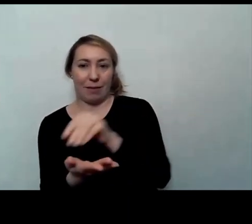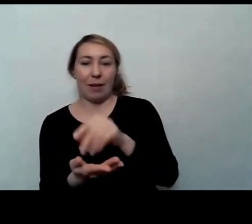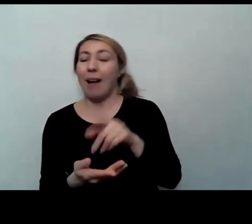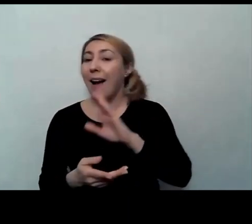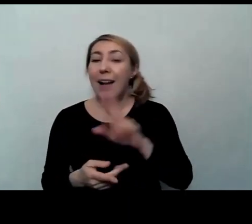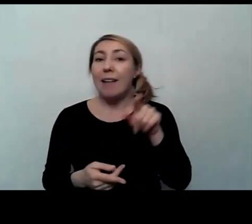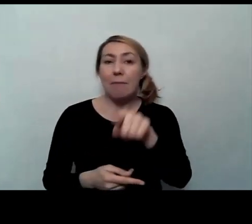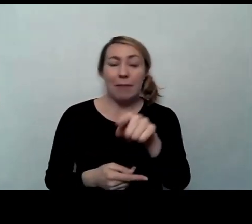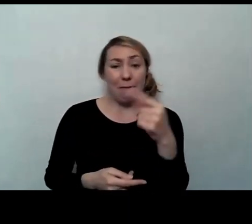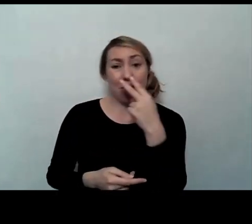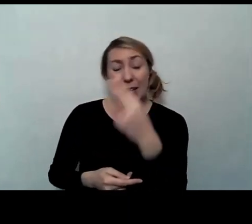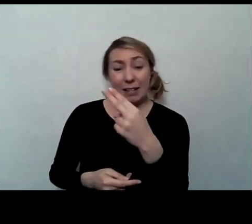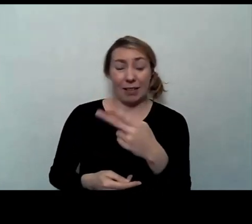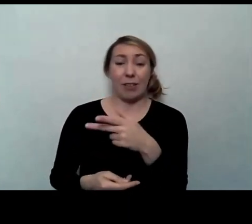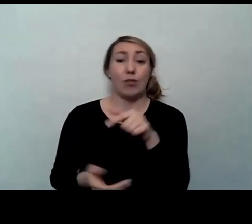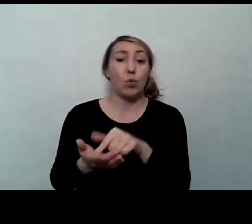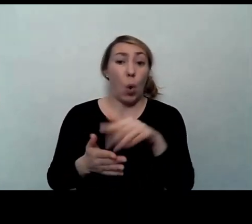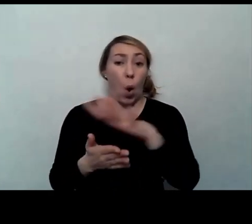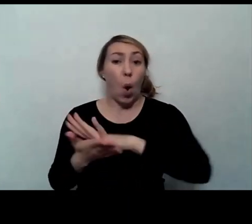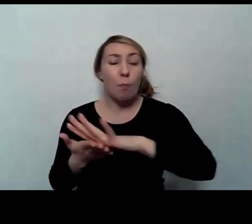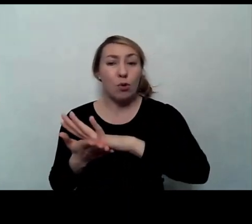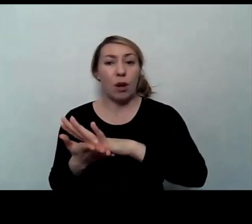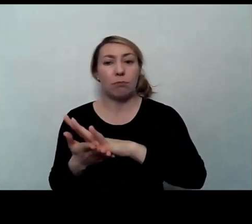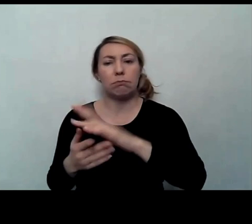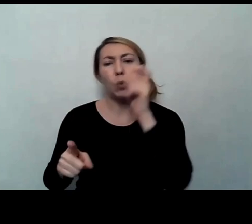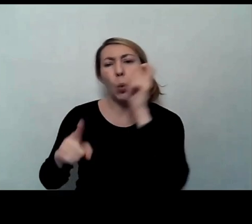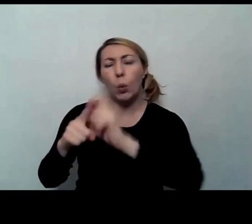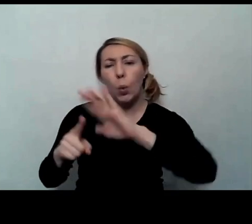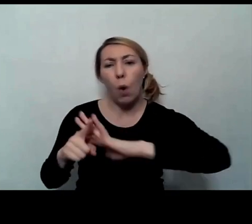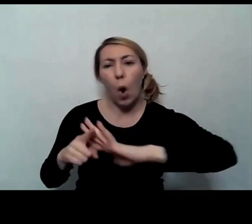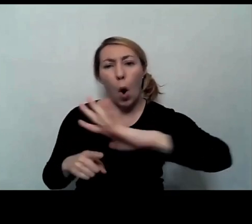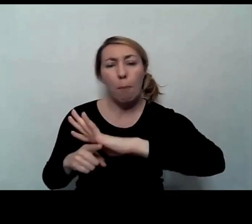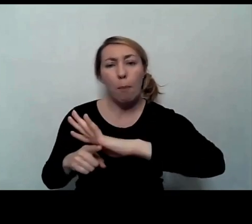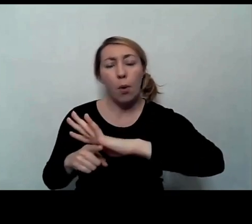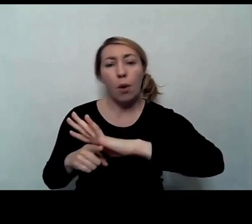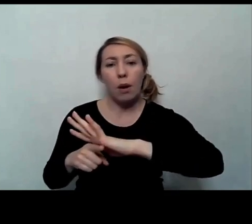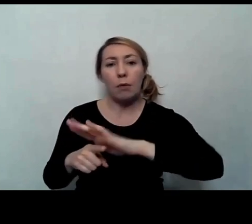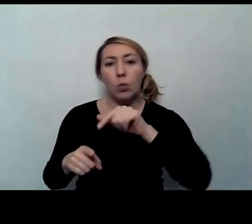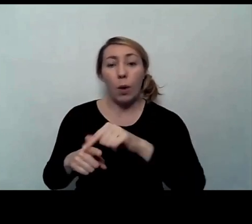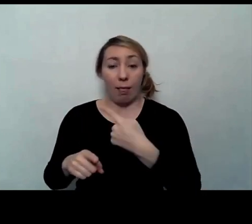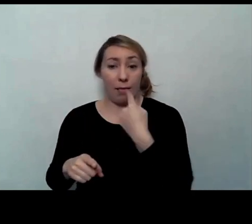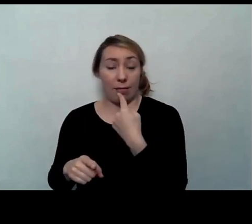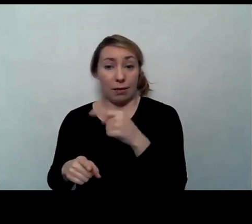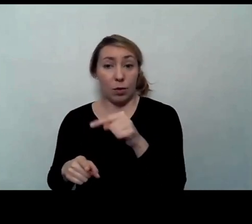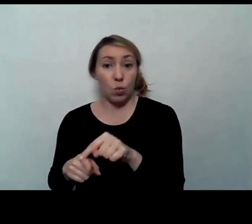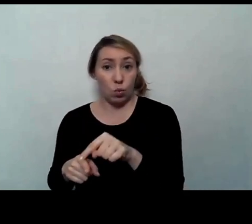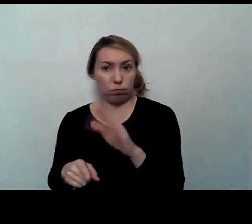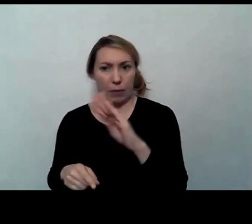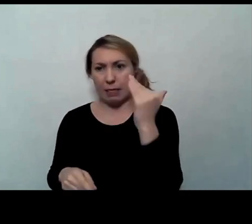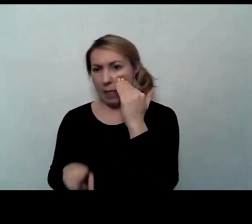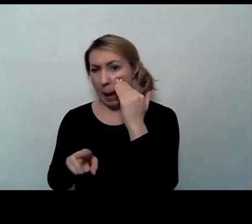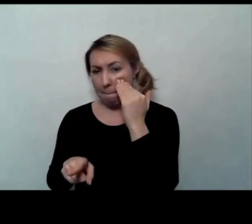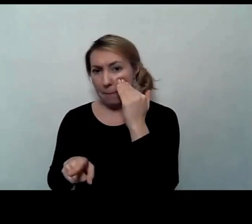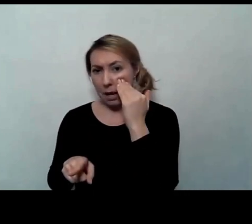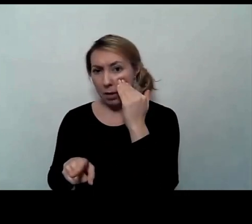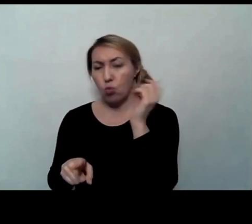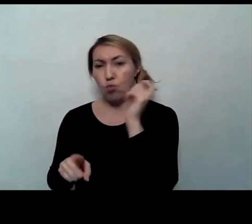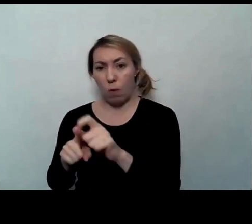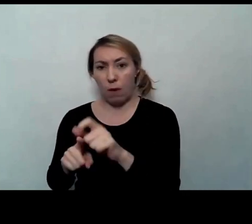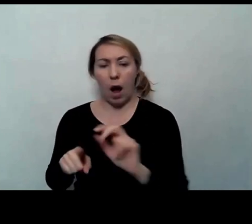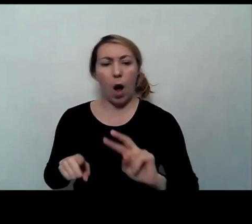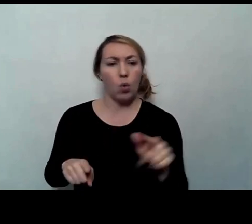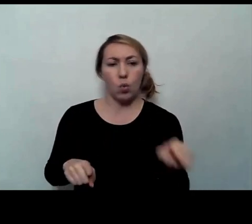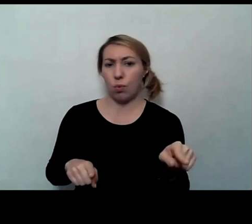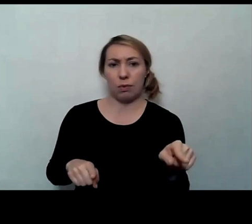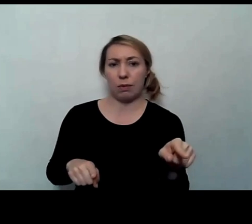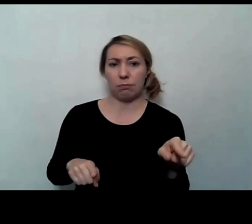będziecie widzieli, że w tym obszarze pola pojęciowego, na przykład w jednym języku zna dane pojęcie, a